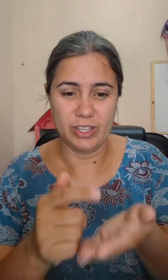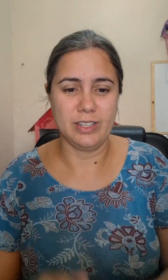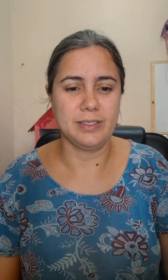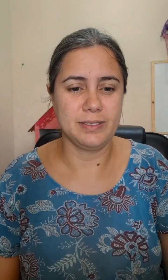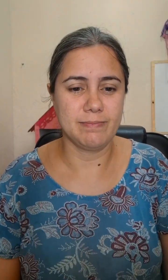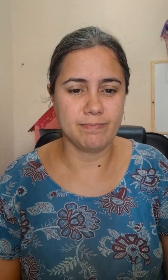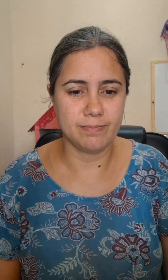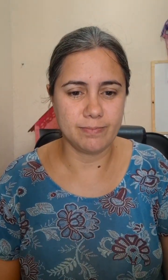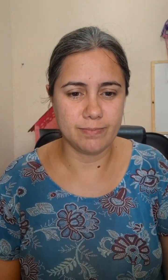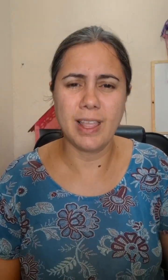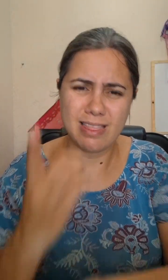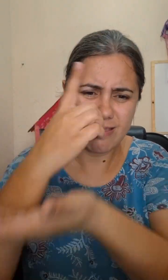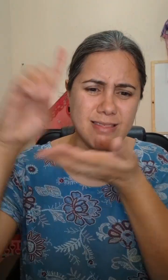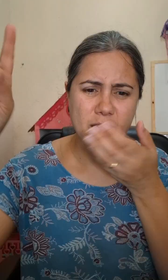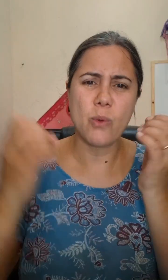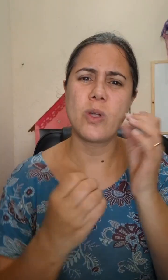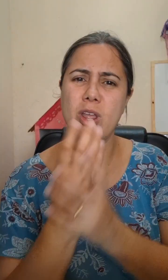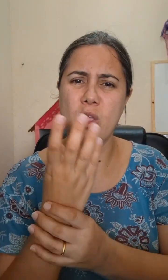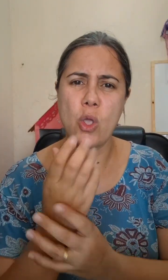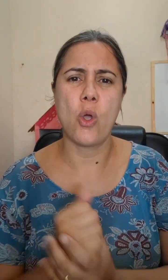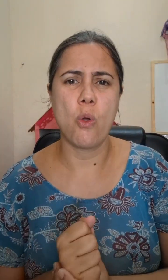Deus criou o homem completo